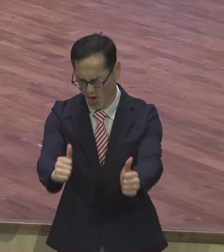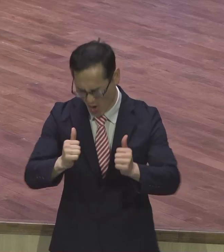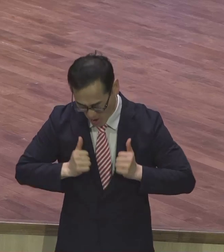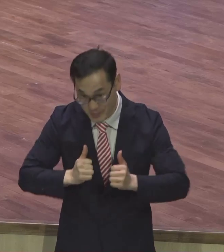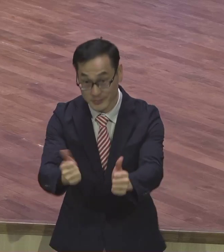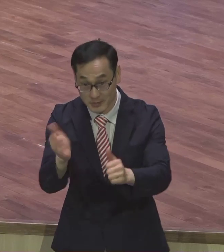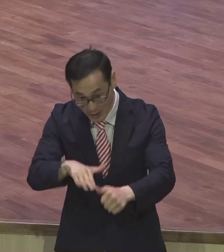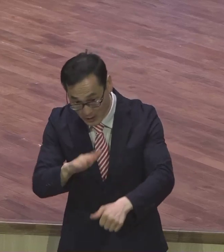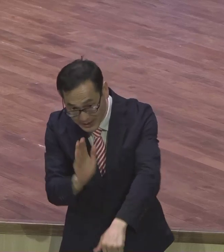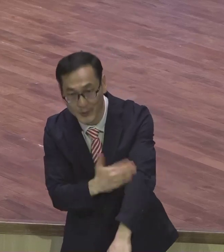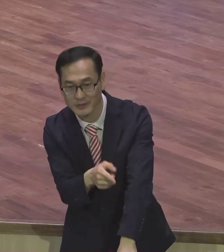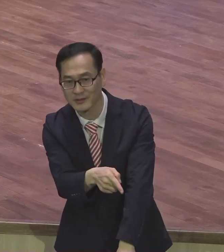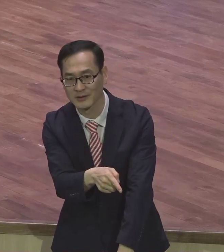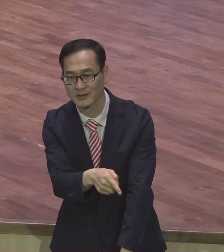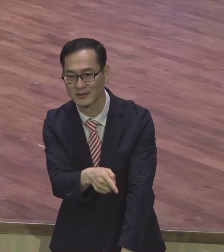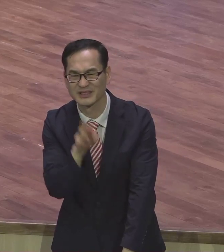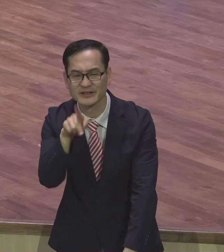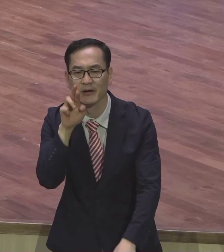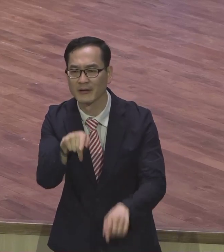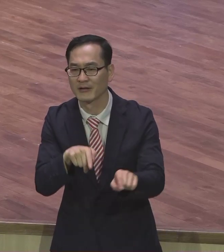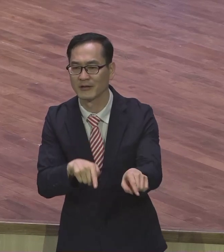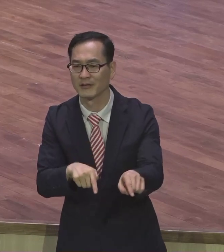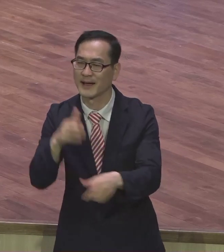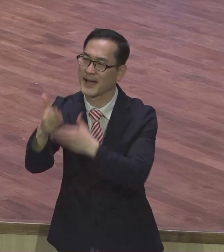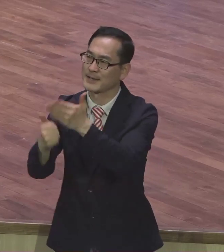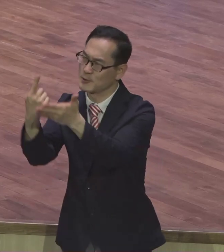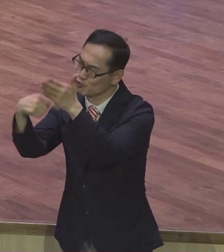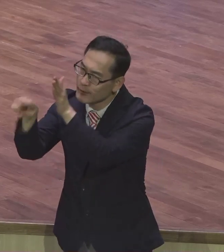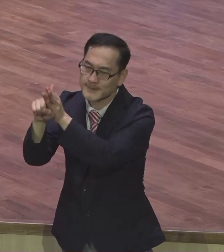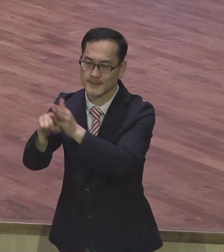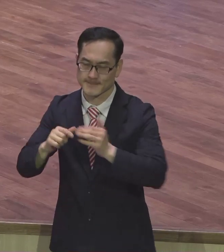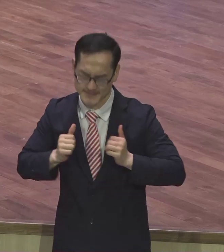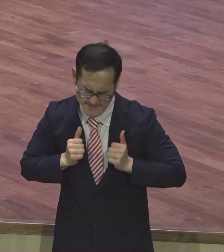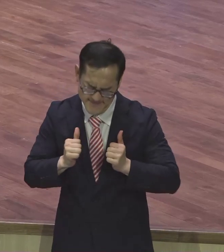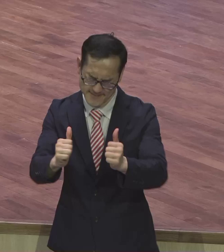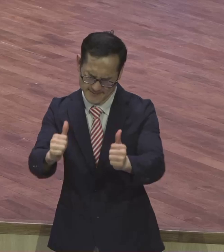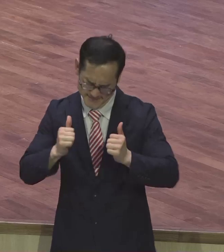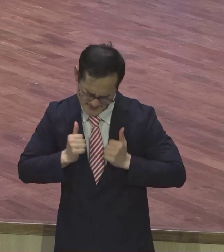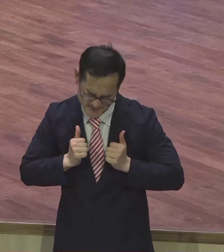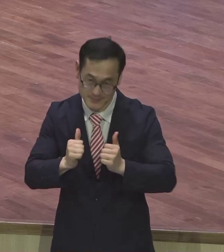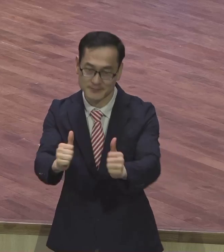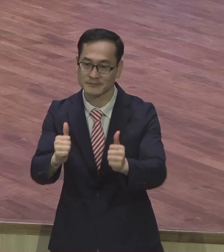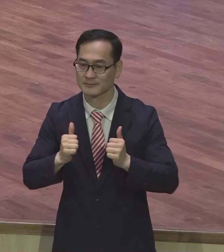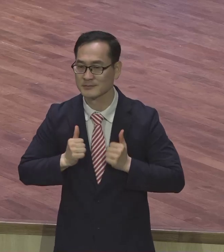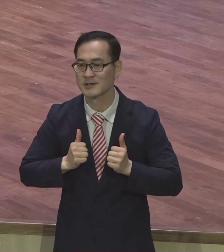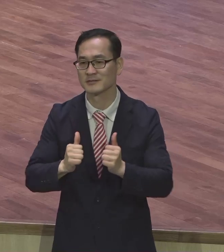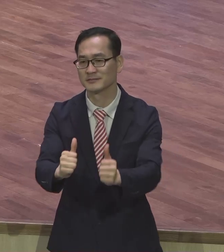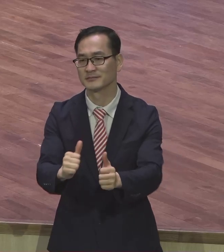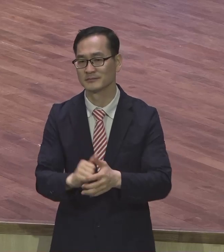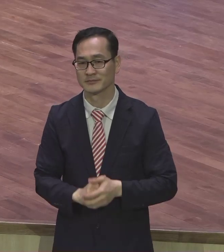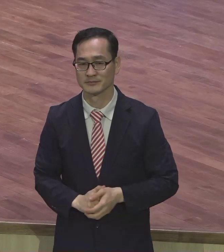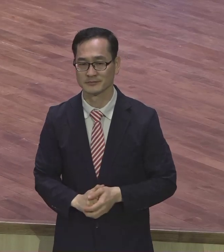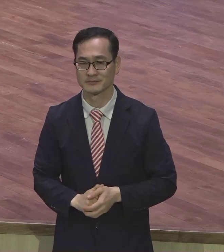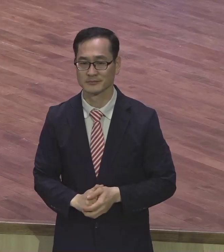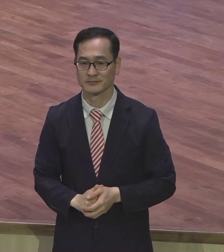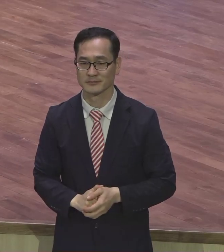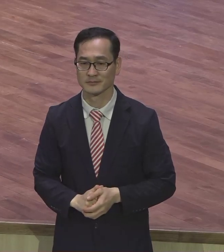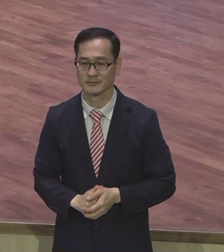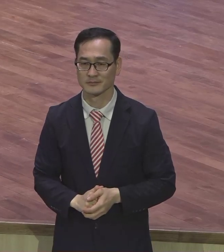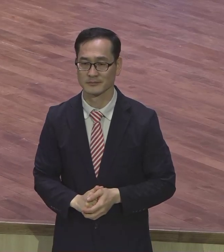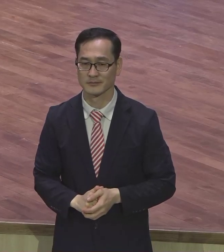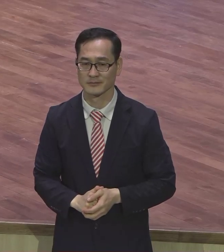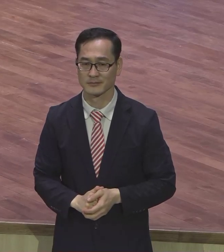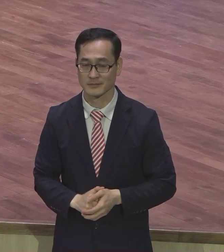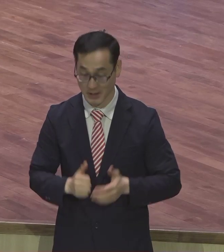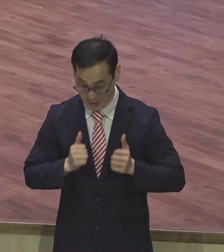있다는 겁니다 이들이 하나님을 위한다는 명분으로 열심을 위해서 열심 자체는